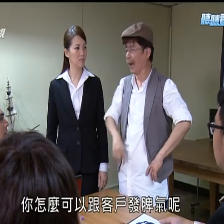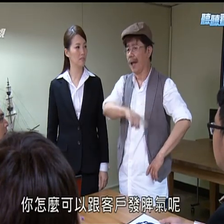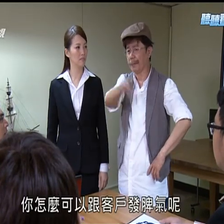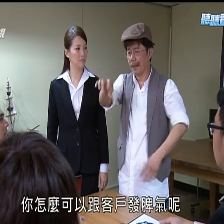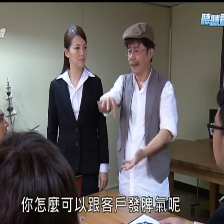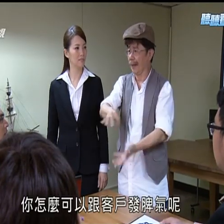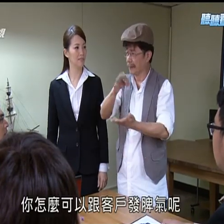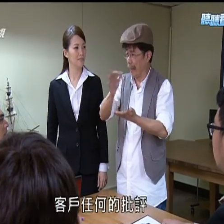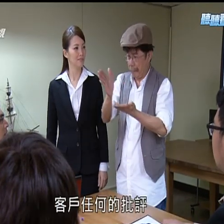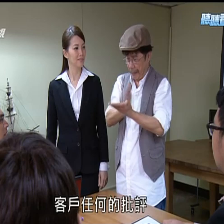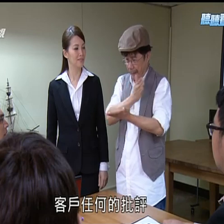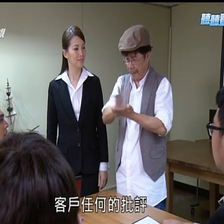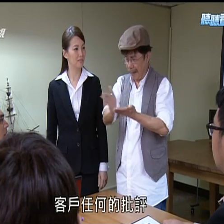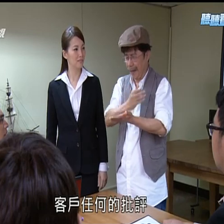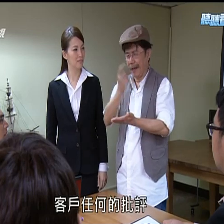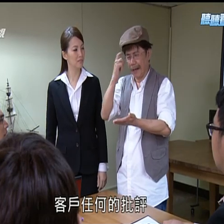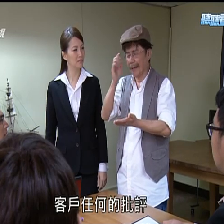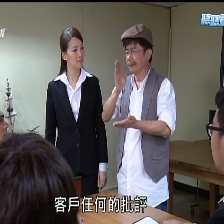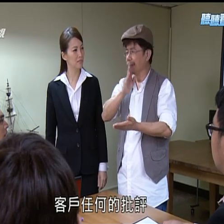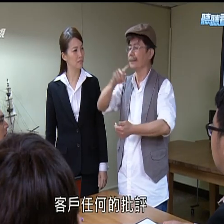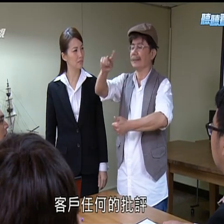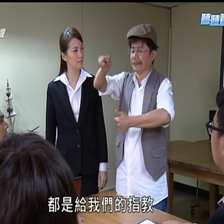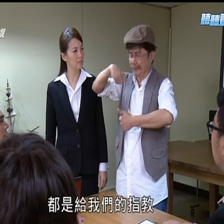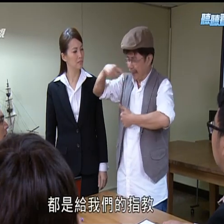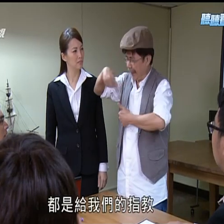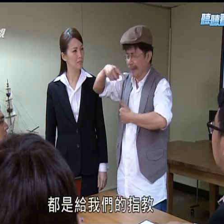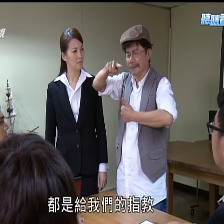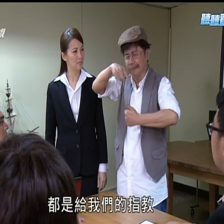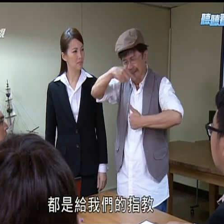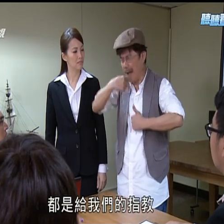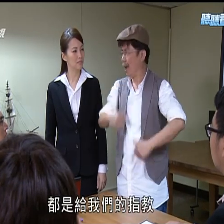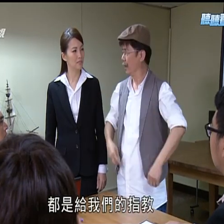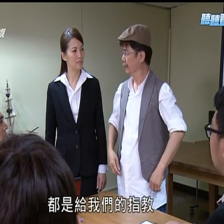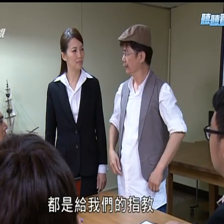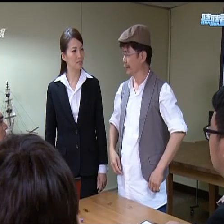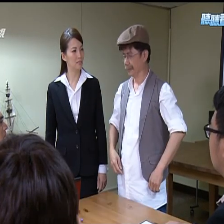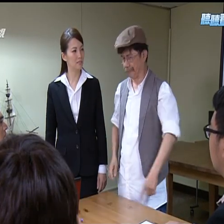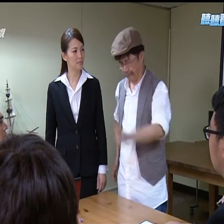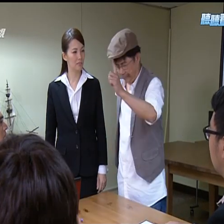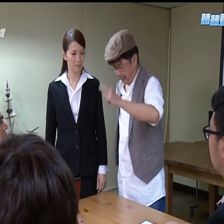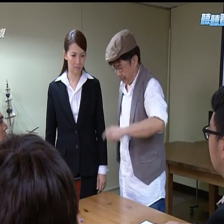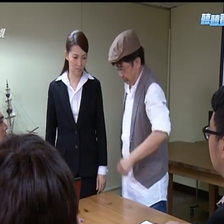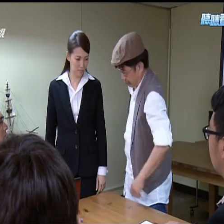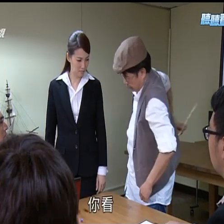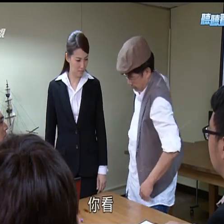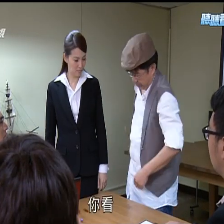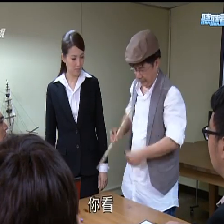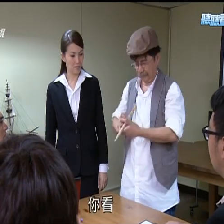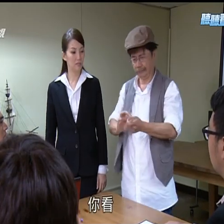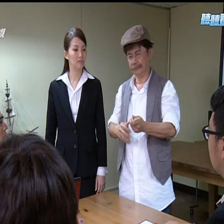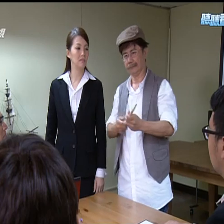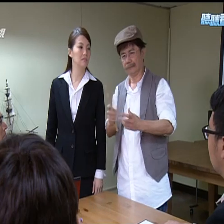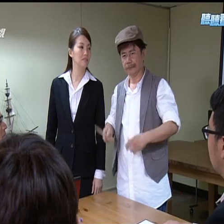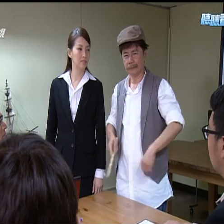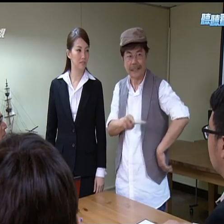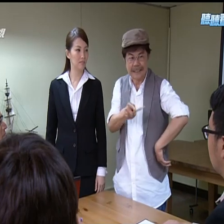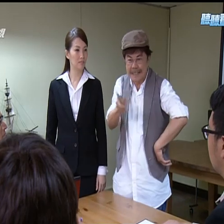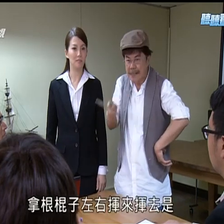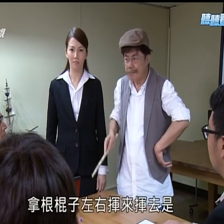呢？客户任何的批评啊，都是给我们的指教。那，你看啊。拿根